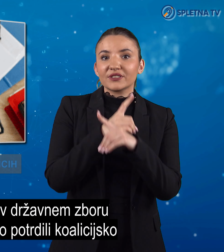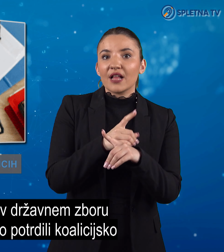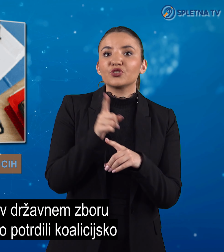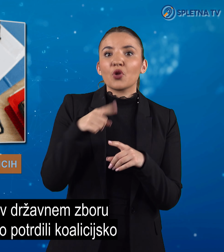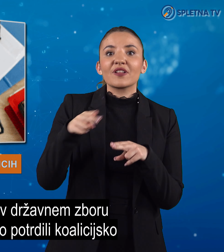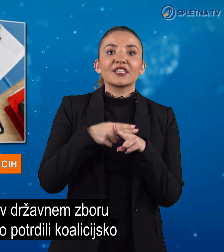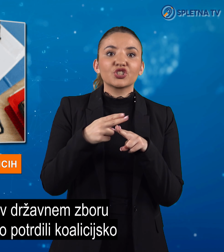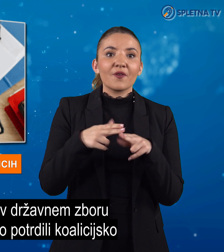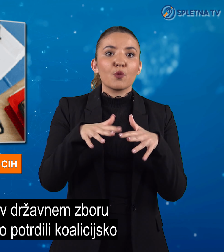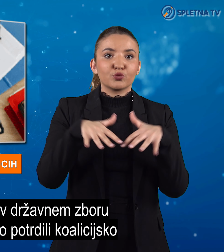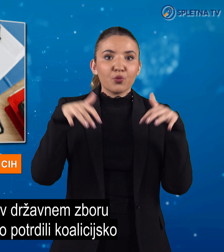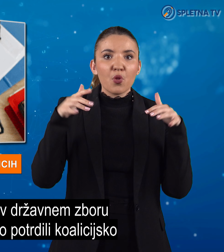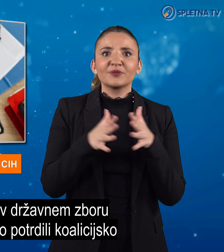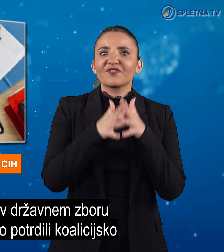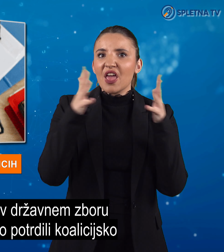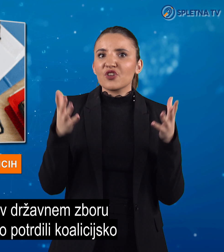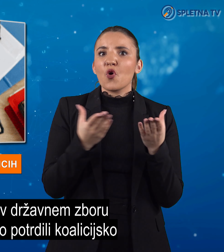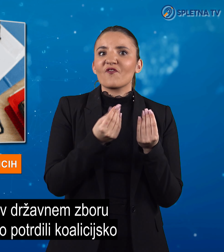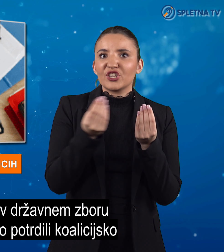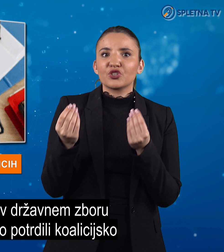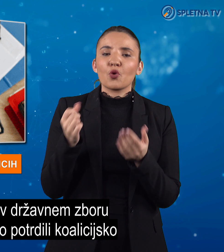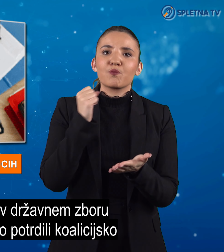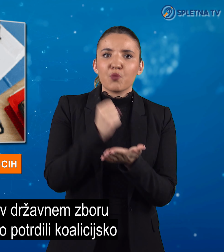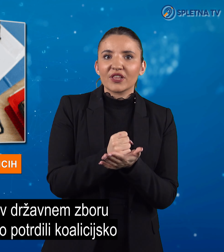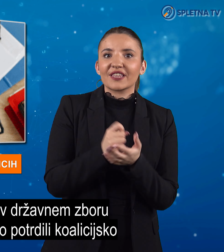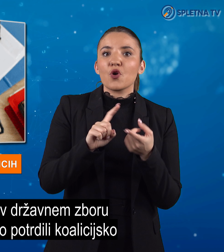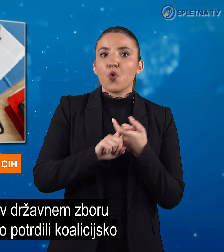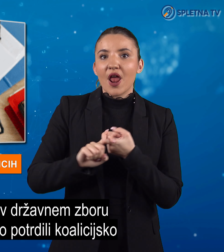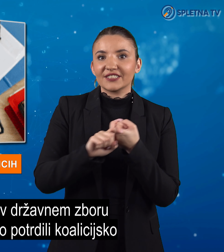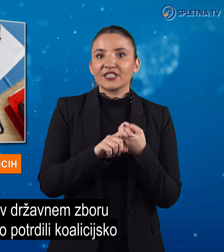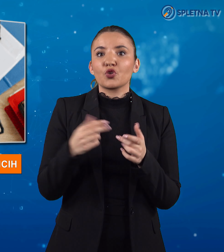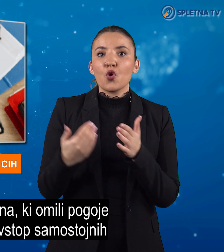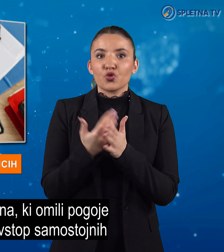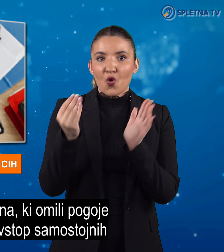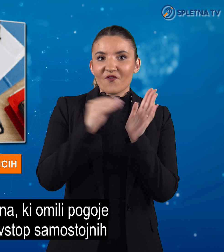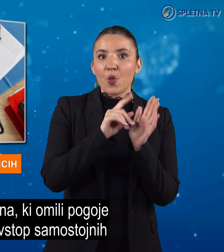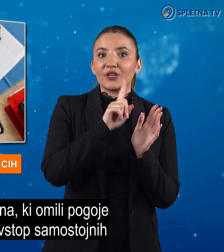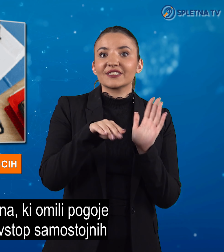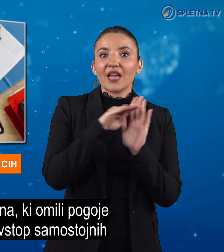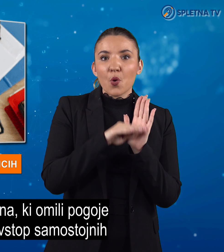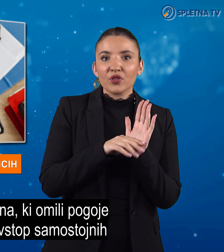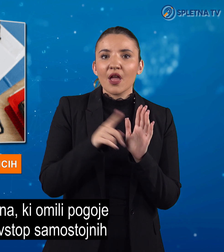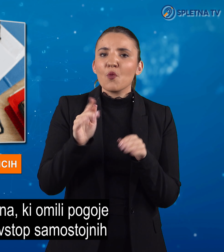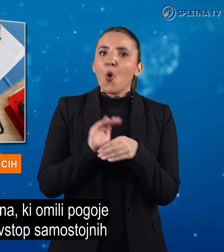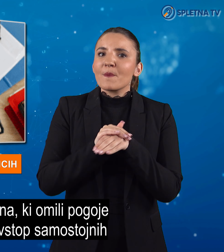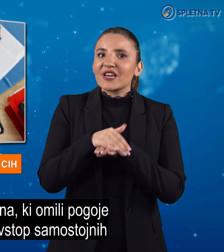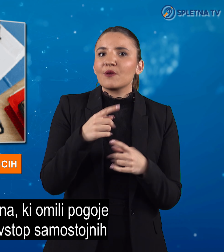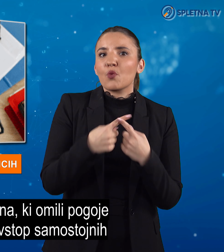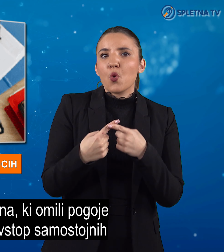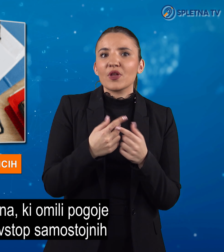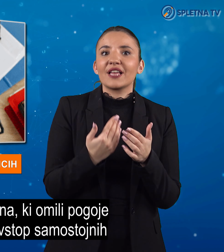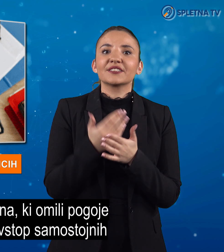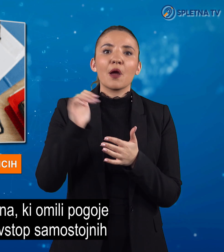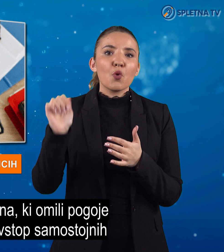Poslanci so v državnem zboru z veliko večino potrdili koalicijsko novelo zakona, ki omili pogoje za ponovni vstop